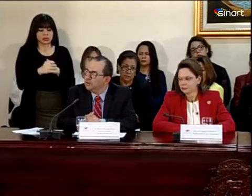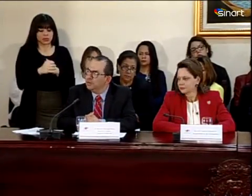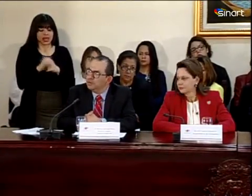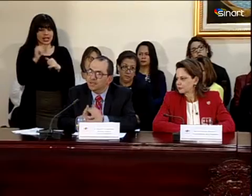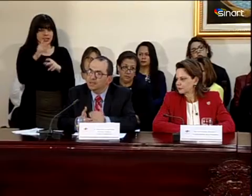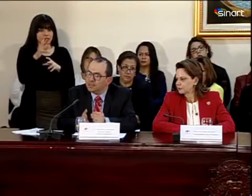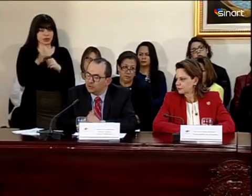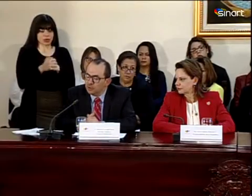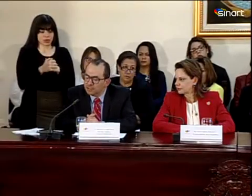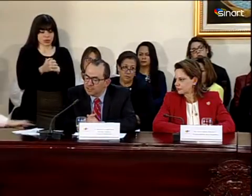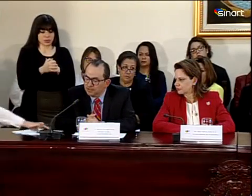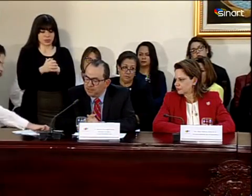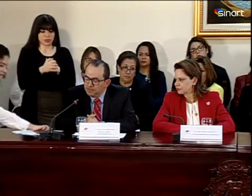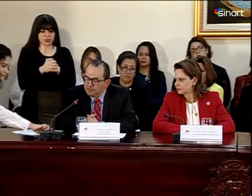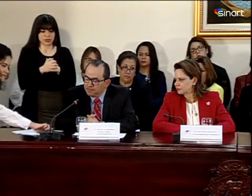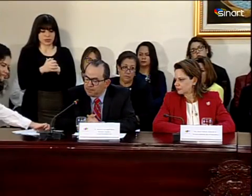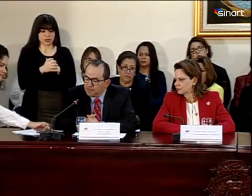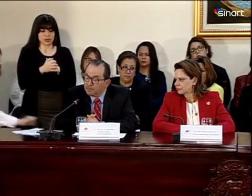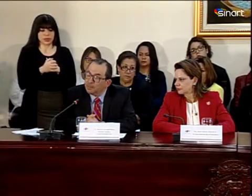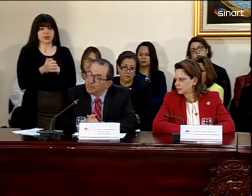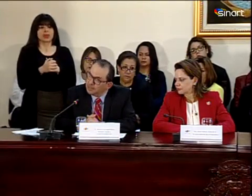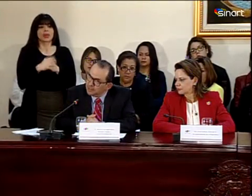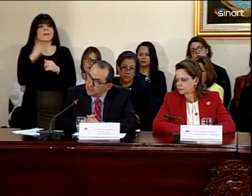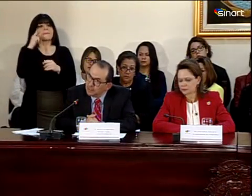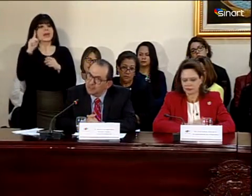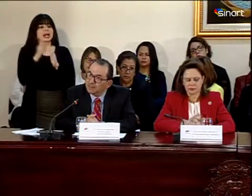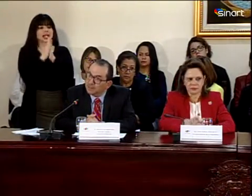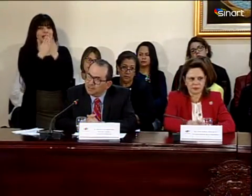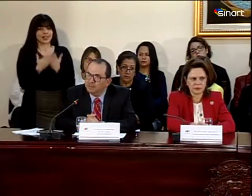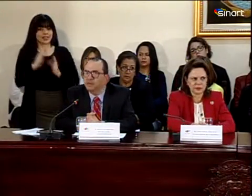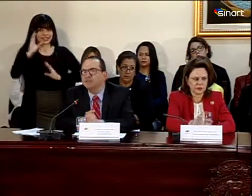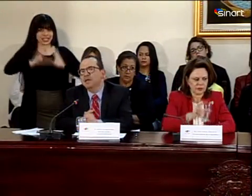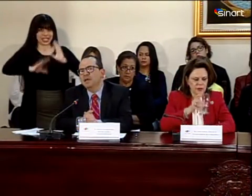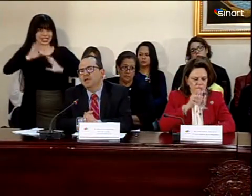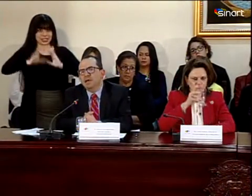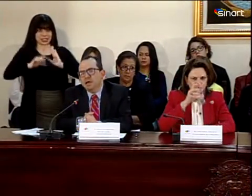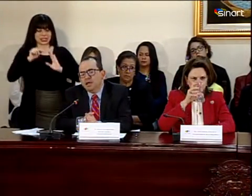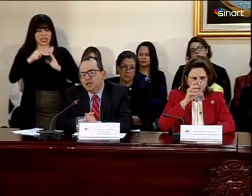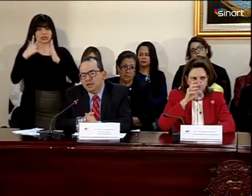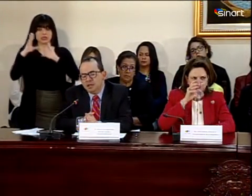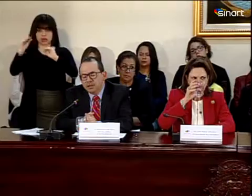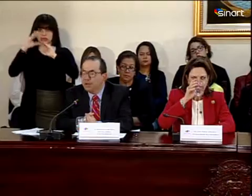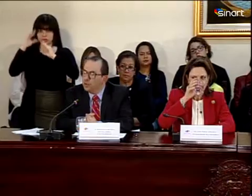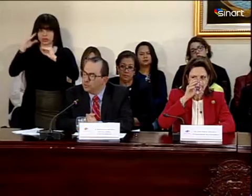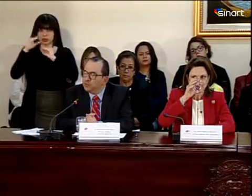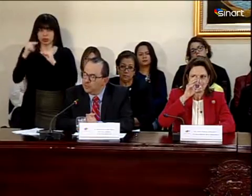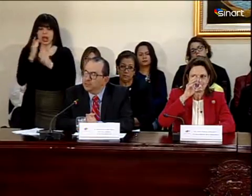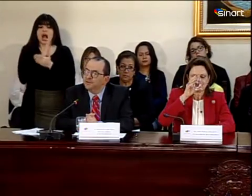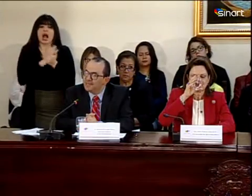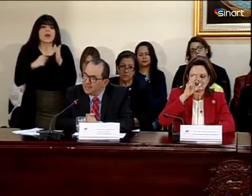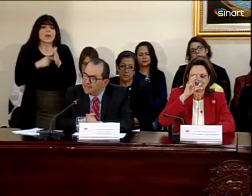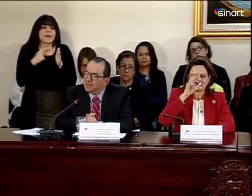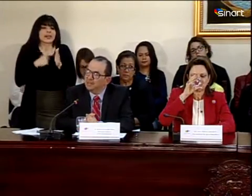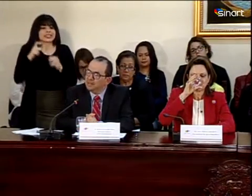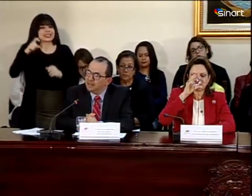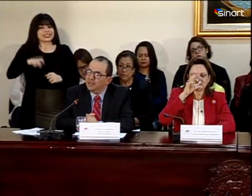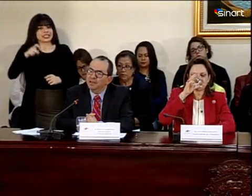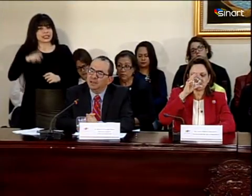Bien, en este momento se está dando un pequeño fallo técnico De la acá en literatura Casa Presidencial. científica, que en algunas ocasiones se